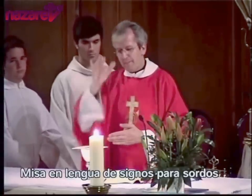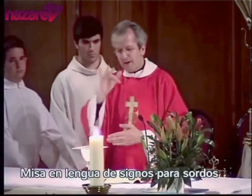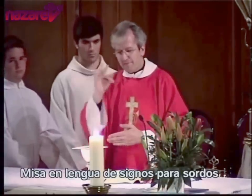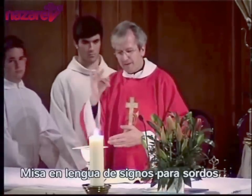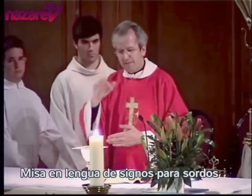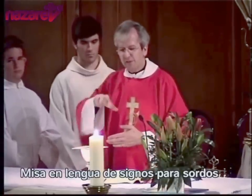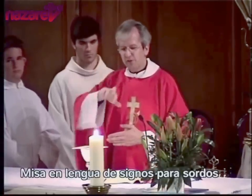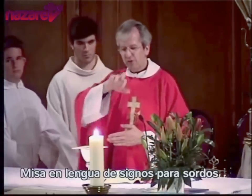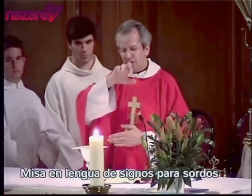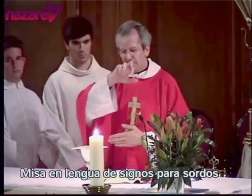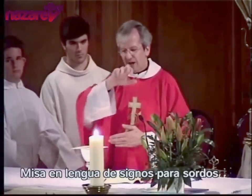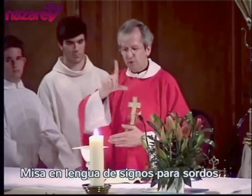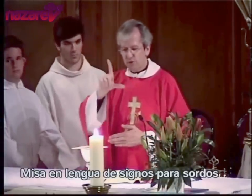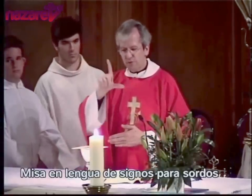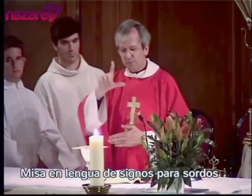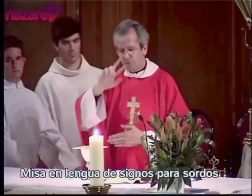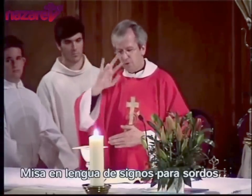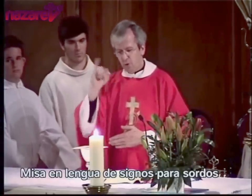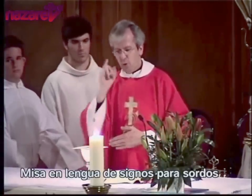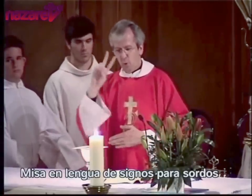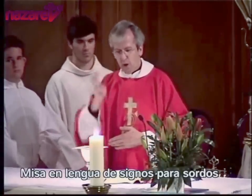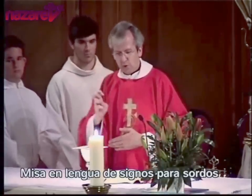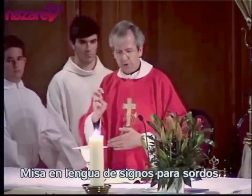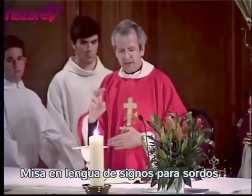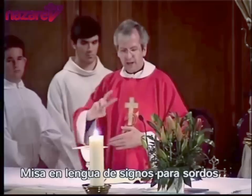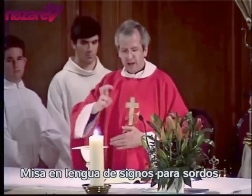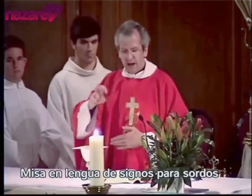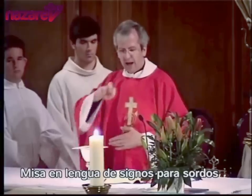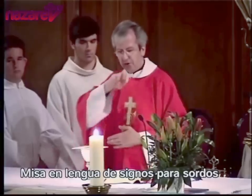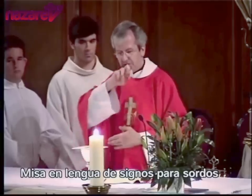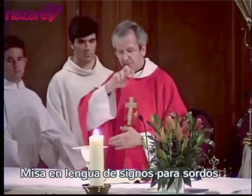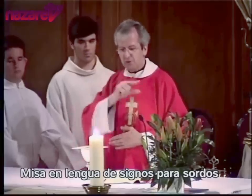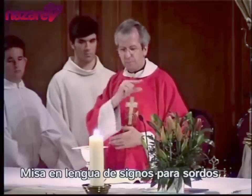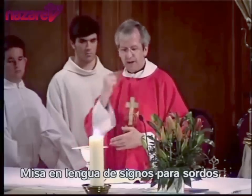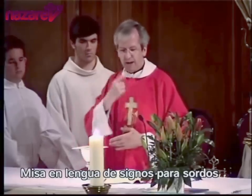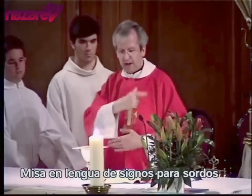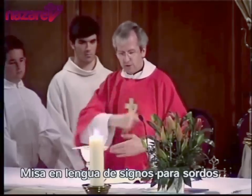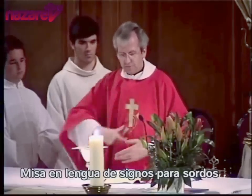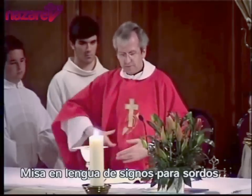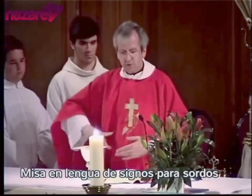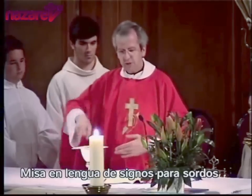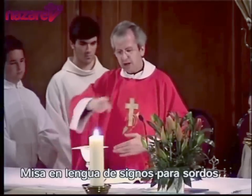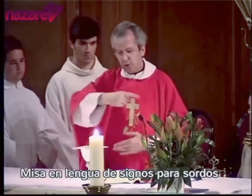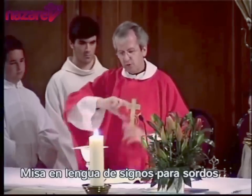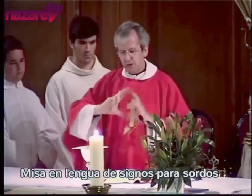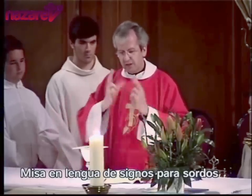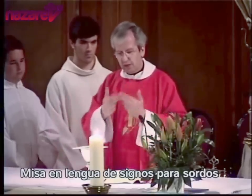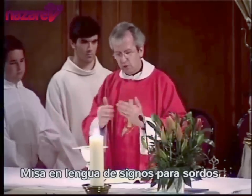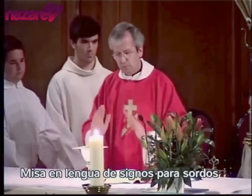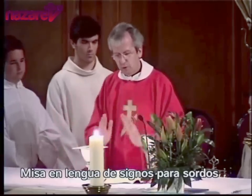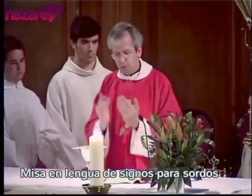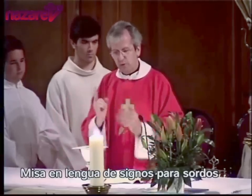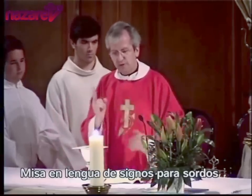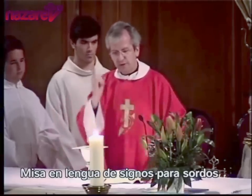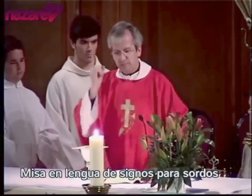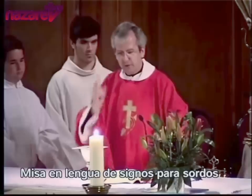el Papa Francisco, a nuestro obispo, Juan José, al orden episcopal, a los presbíteros y diáconos y a